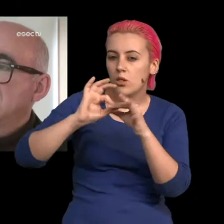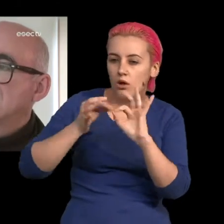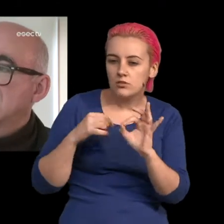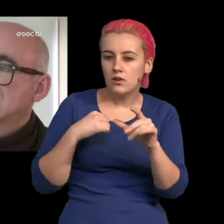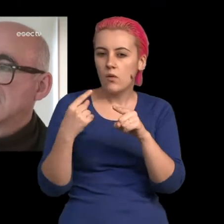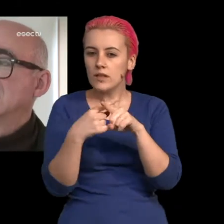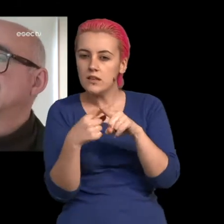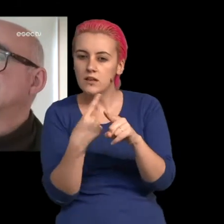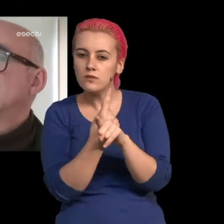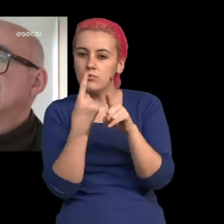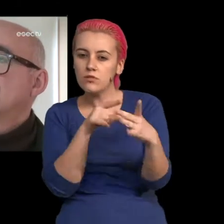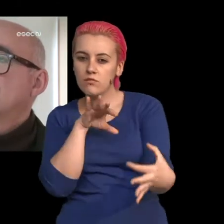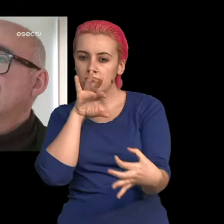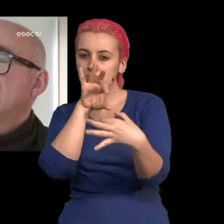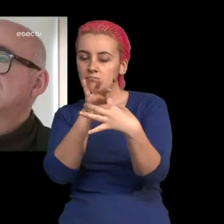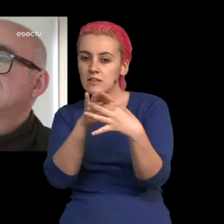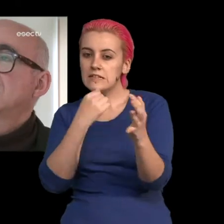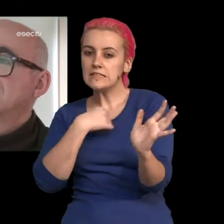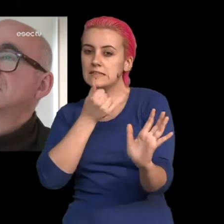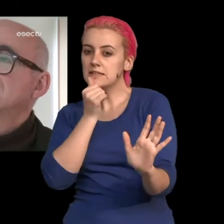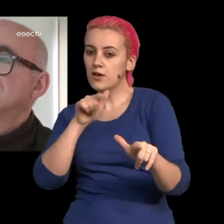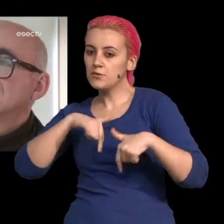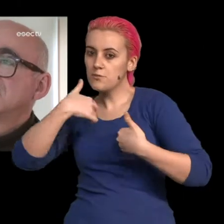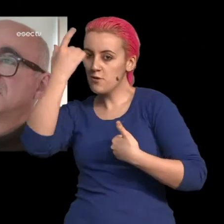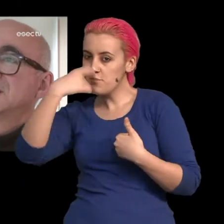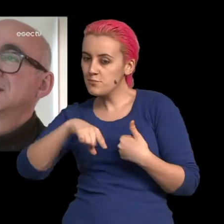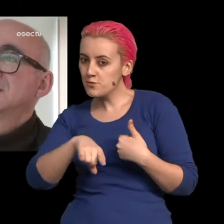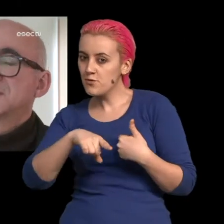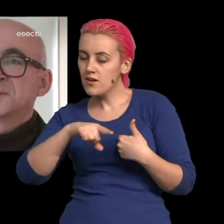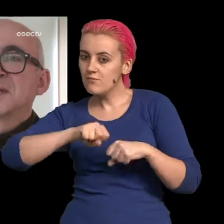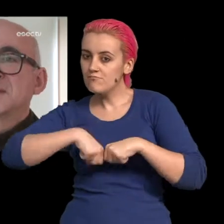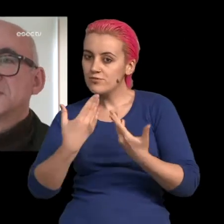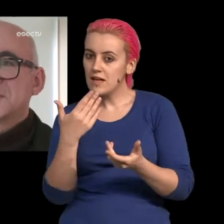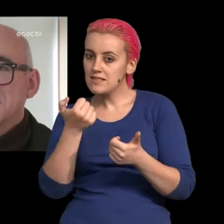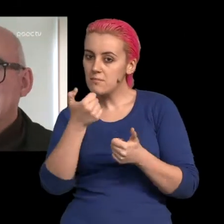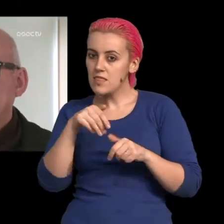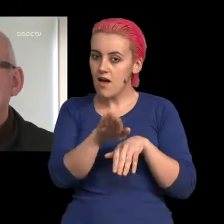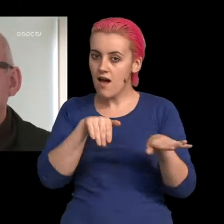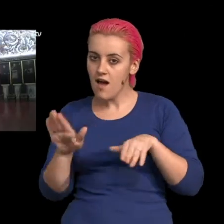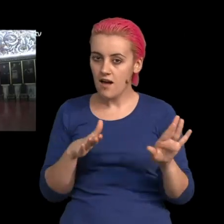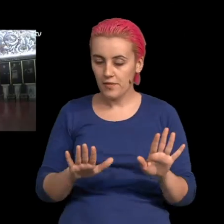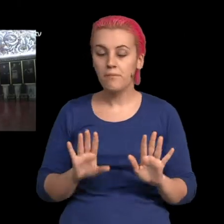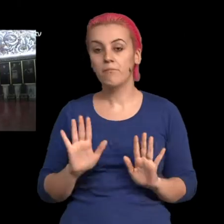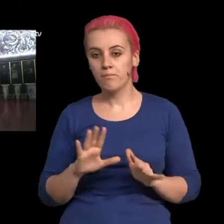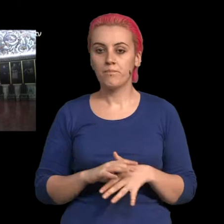que interesse tem a decisão dele fazer neste contexto um sapateado.